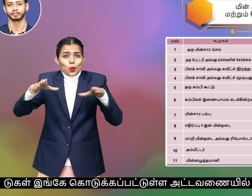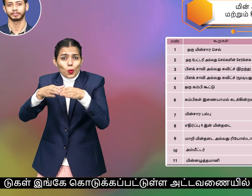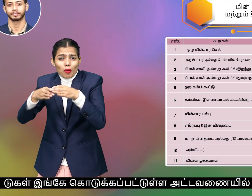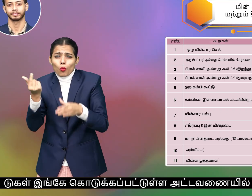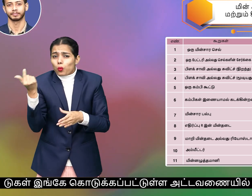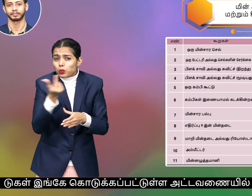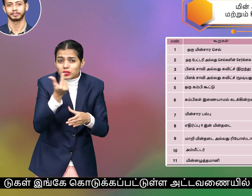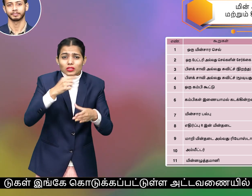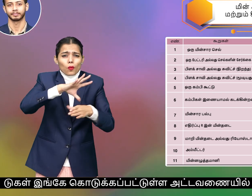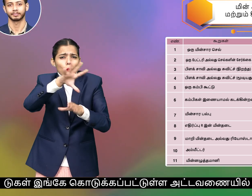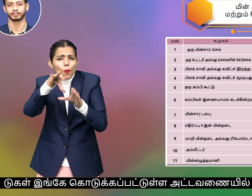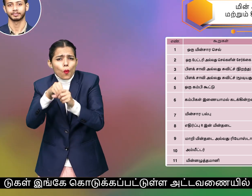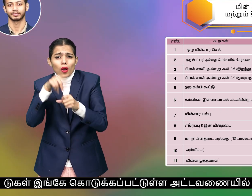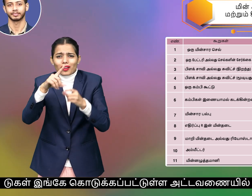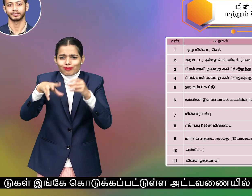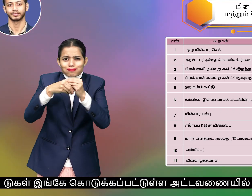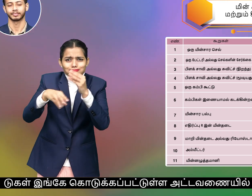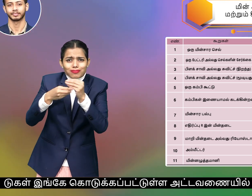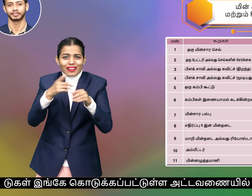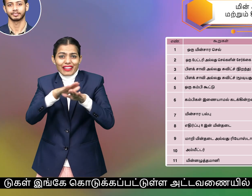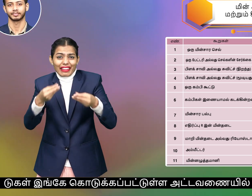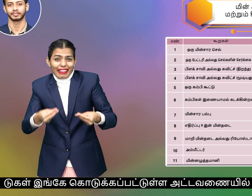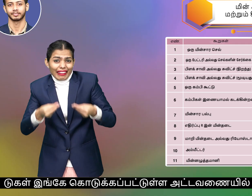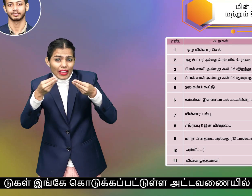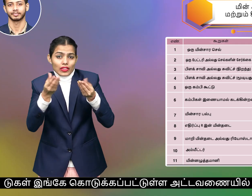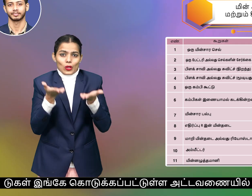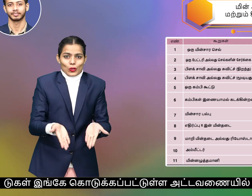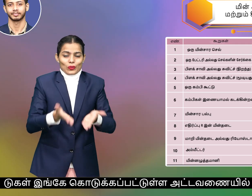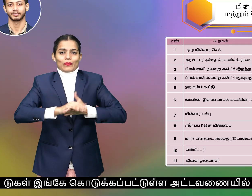அட்டவணையில் சுருக்கி குறிப்பிடப்பட்டுள்ளன.